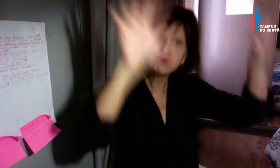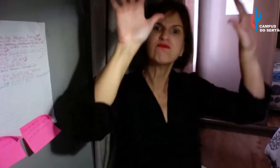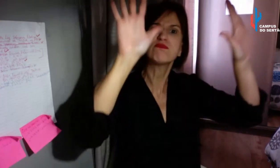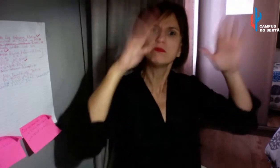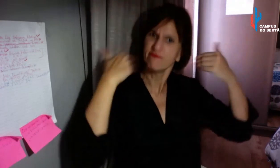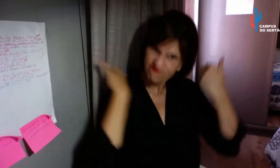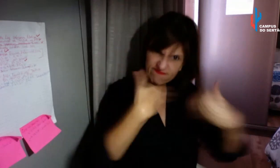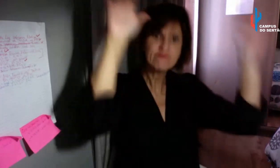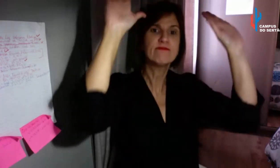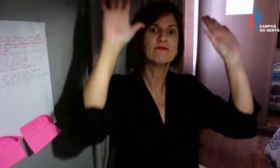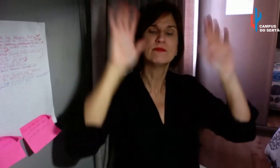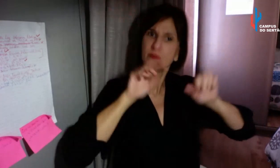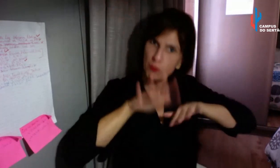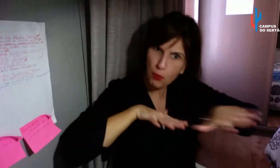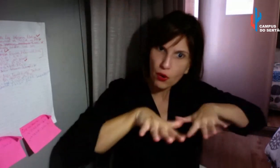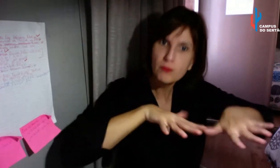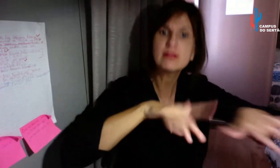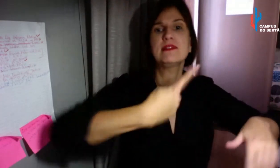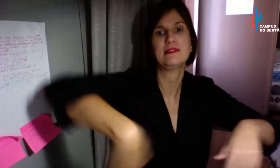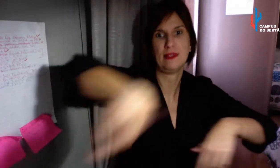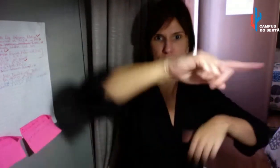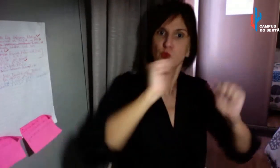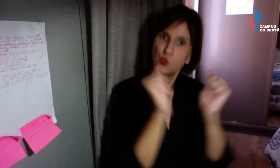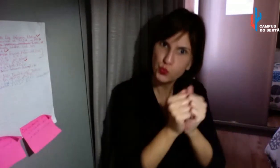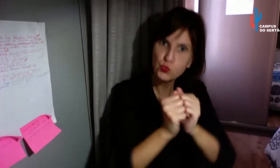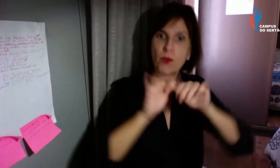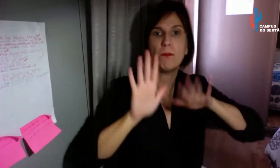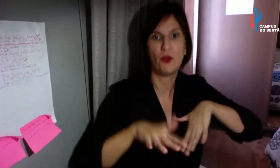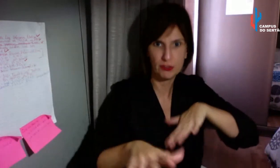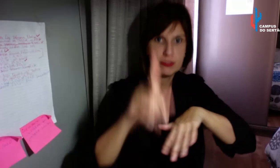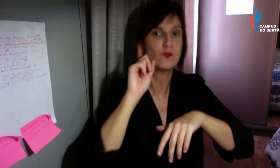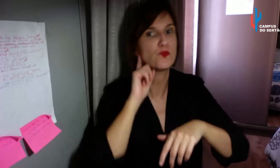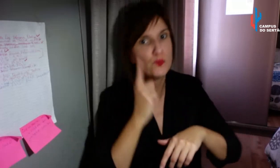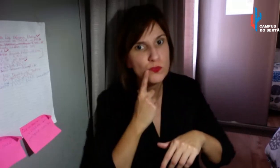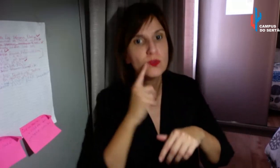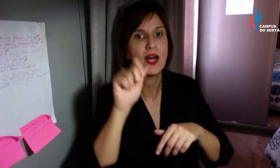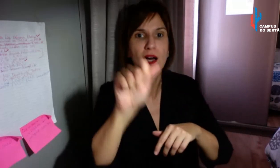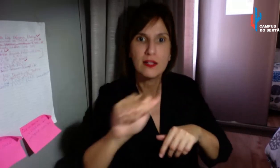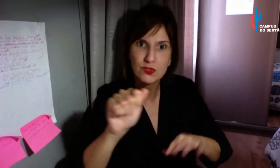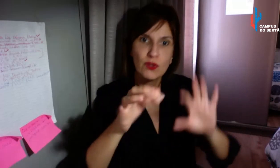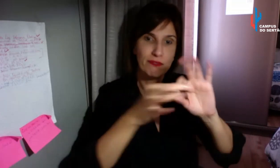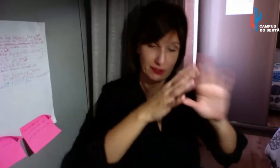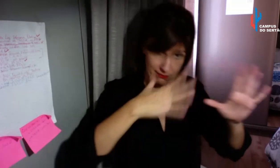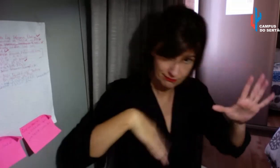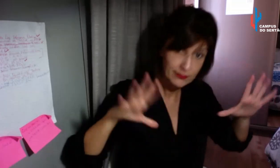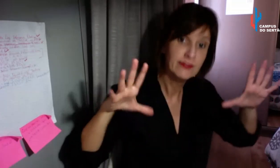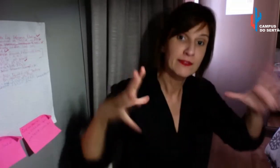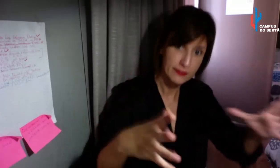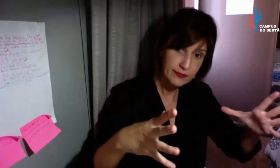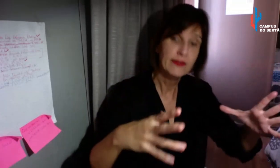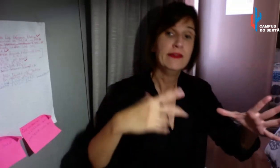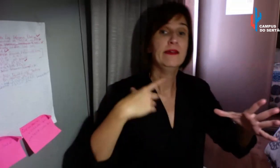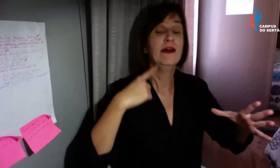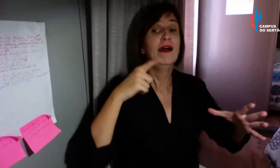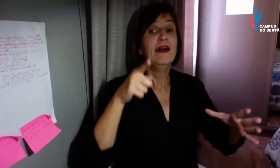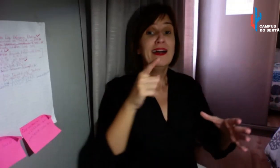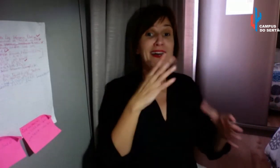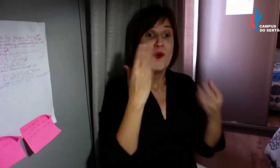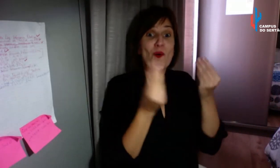língua, dessa aquisição tardia. Então, o que nós conseguimos fazer foi realmente elaborar, a partir desses